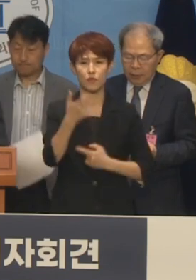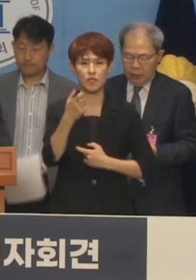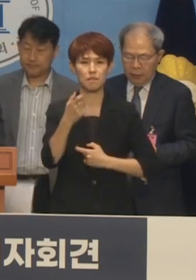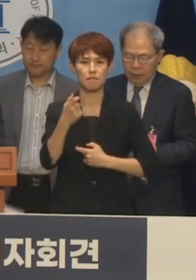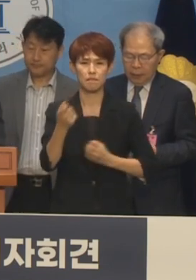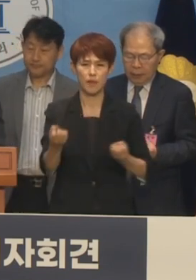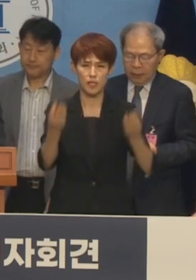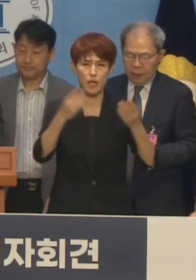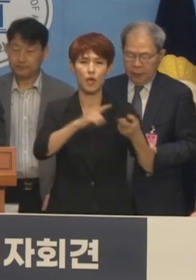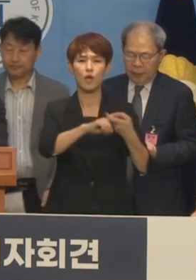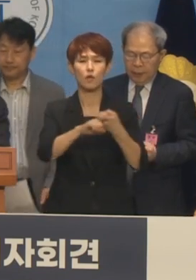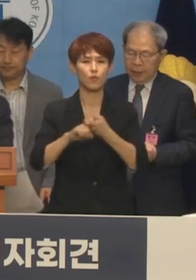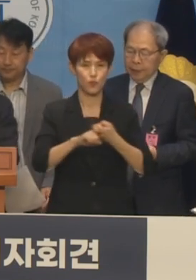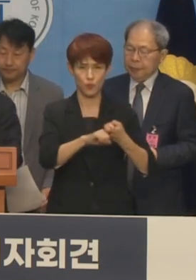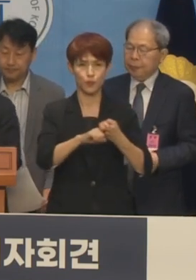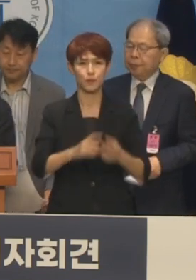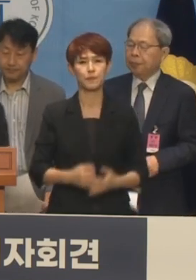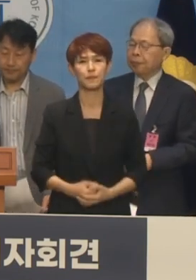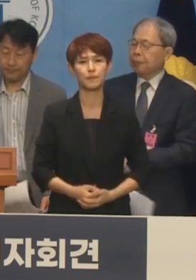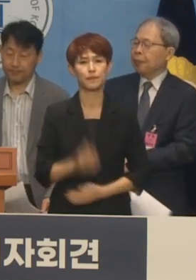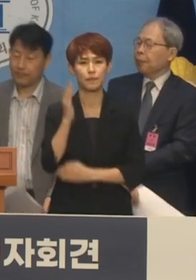운동 유족회 이상입니다.